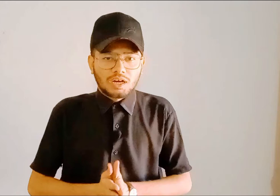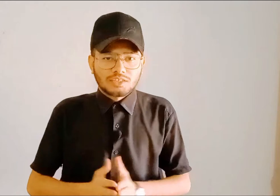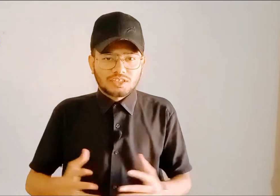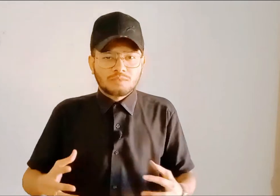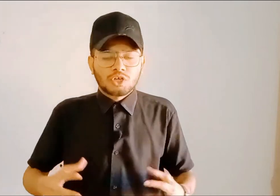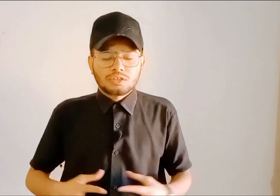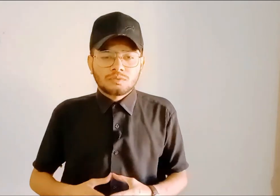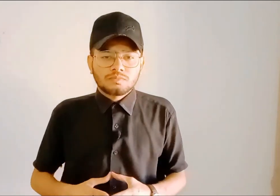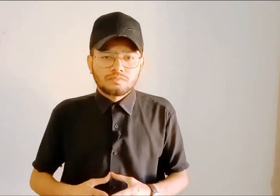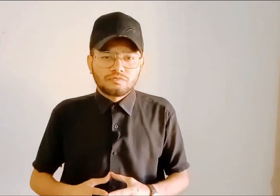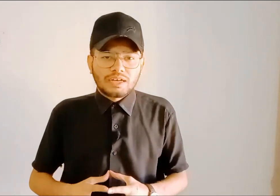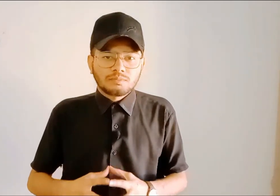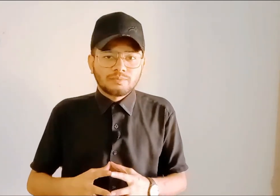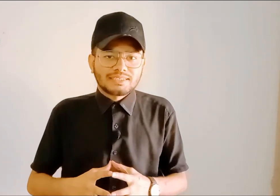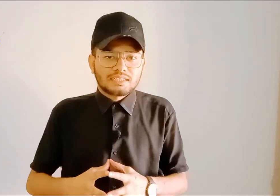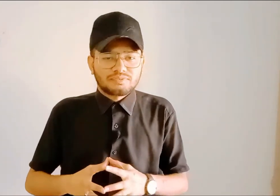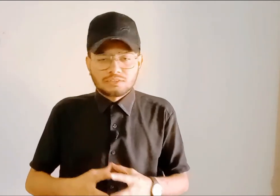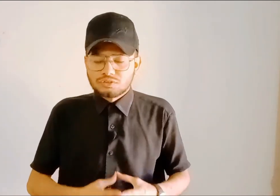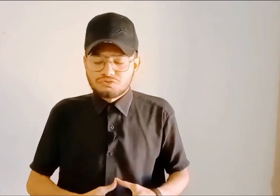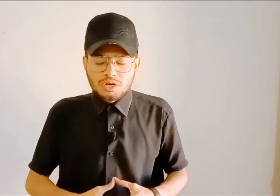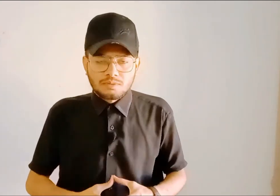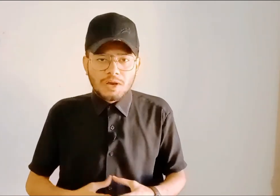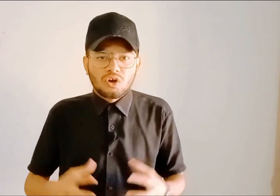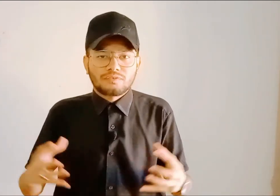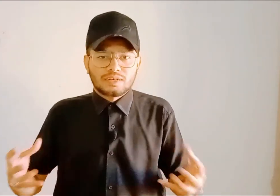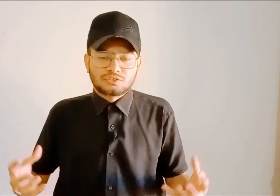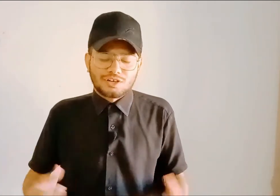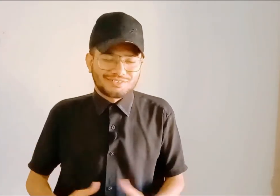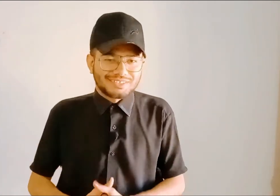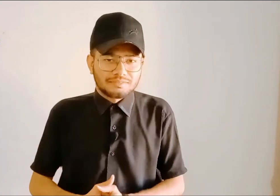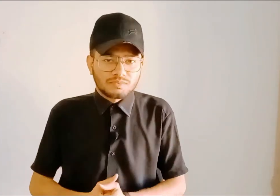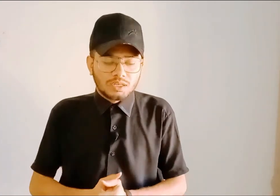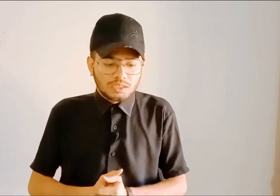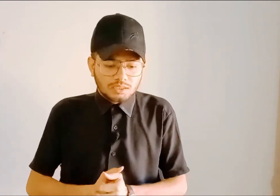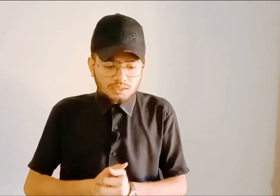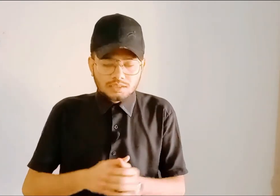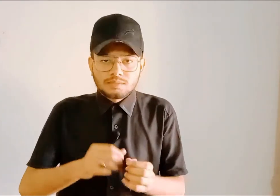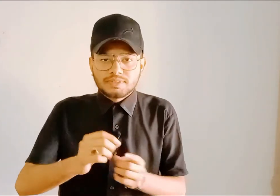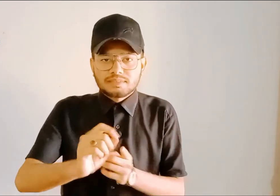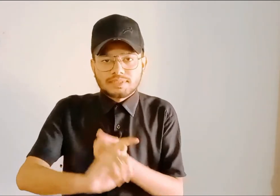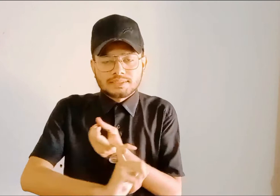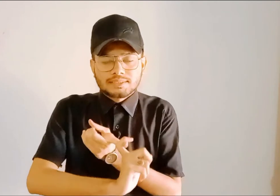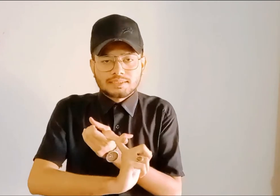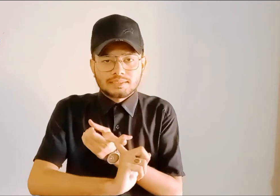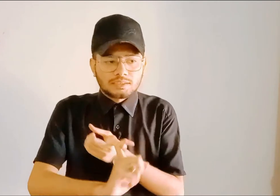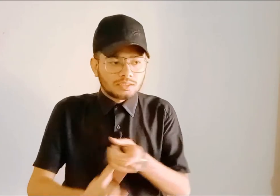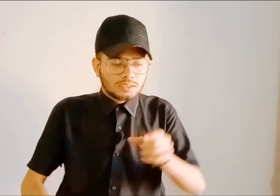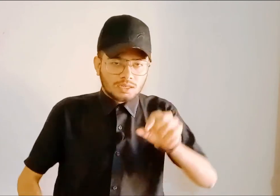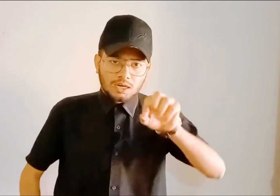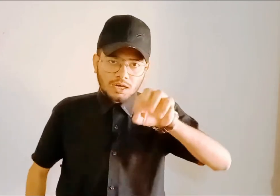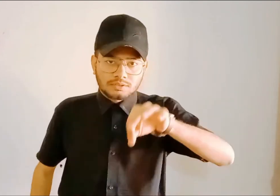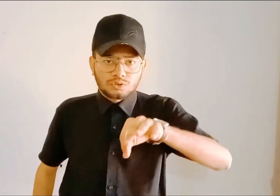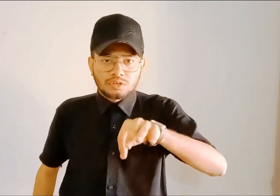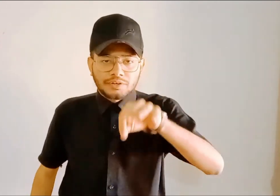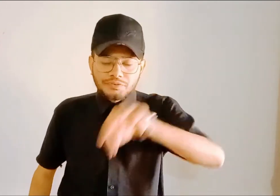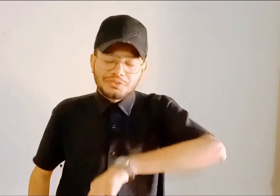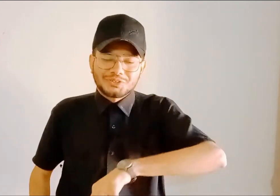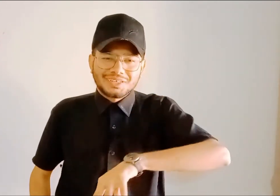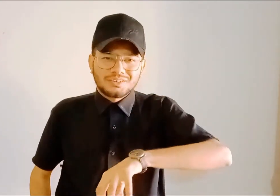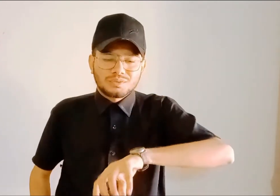और अस्सलाम वालेकुम वेलकम टू माय चैनल ₹500 और ₹500 सिंपल सी बात है जो कंट्री होती है